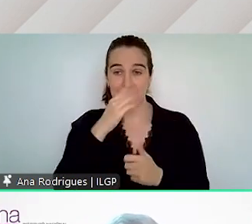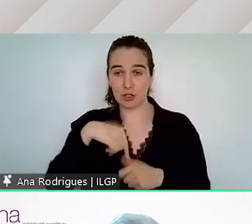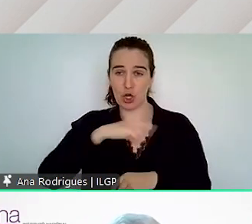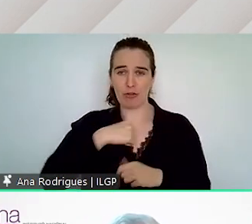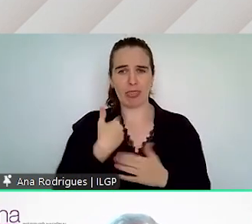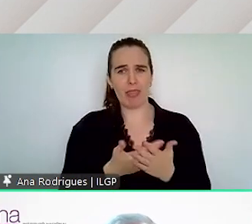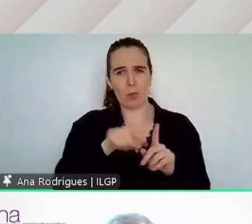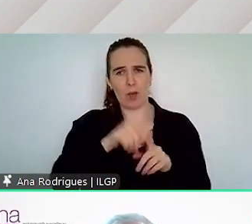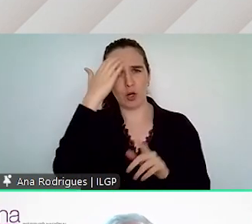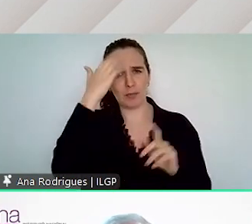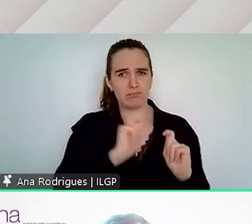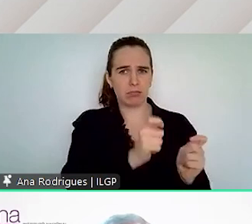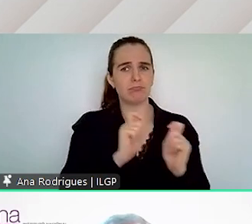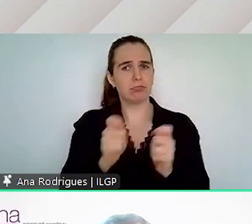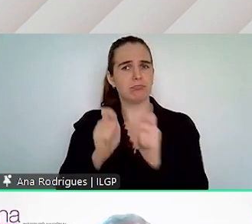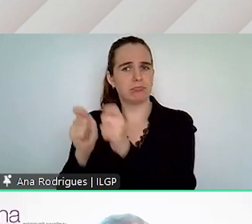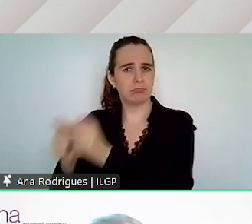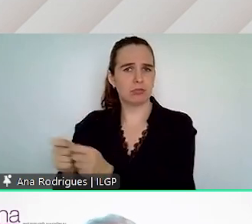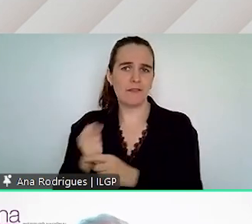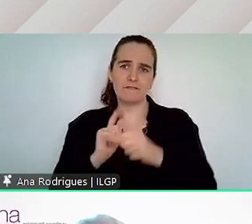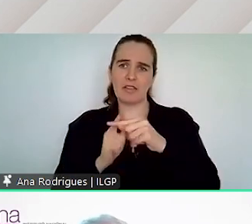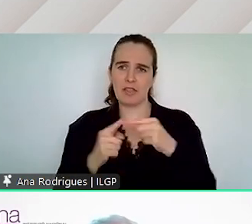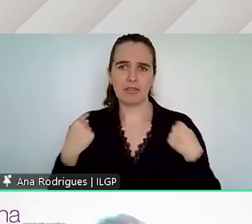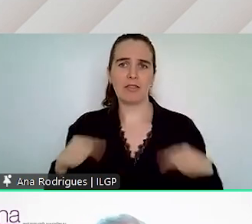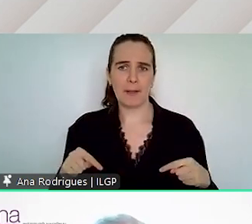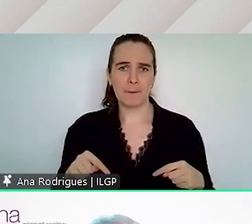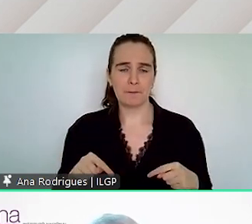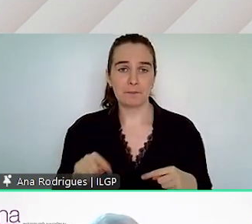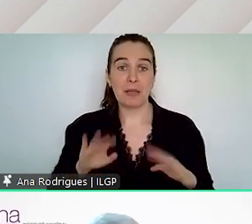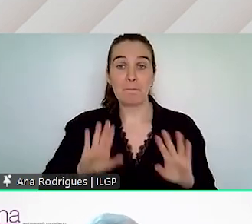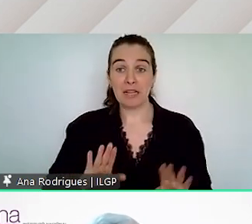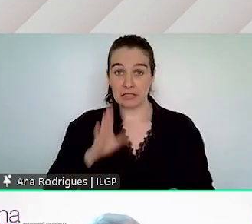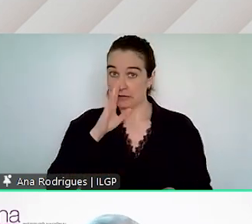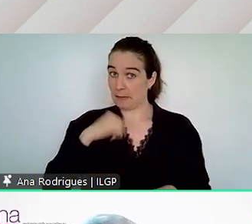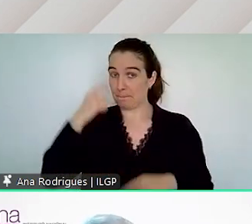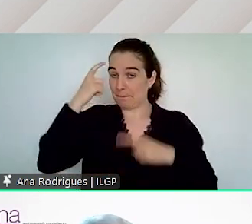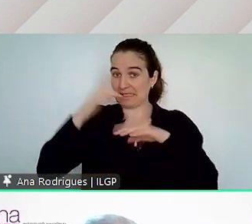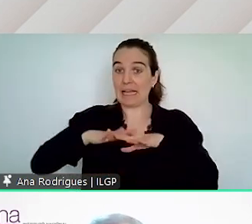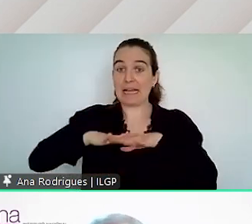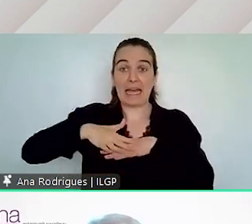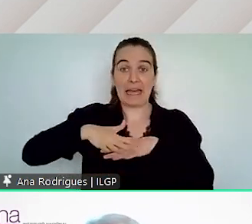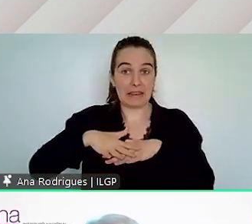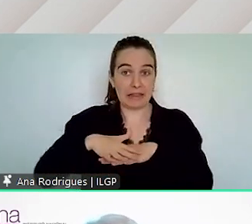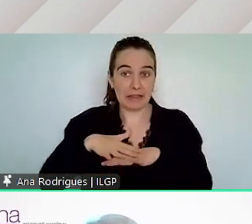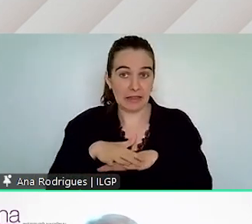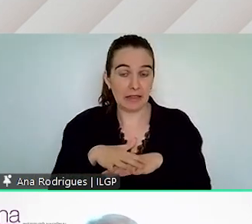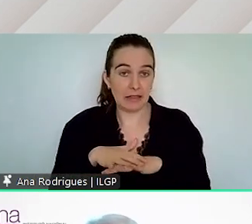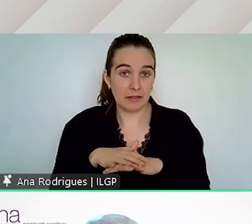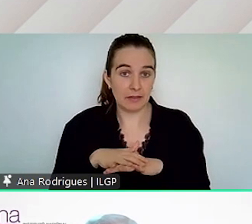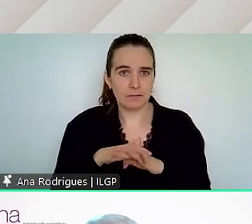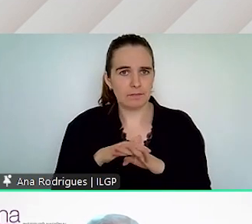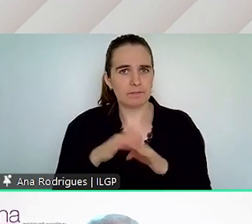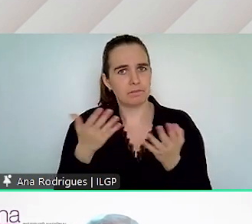facto, vantajoso. Quando pensamos numa rede, e agora temos aqui, por boa iniciativa